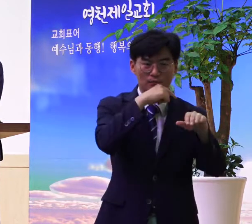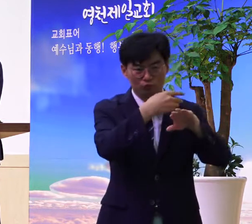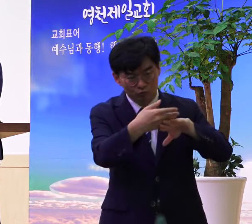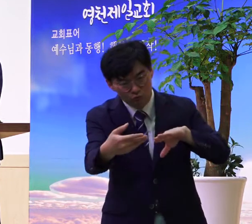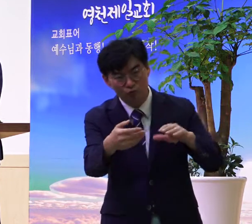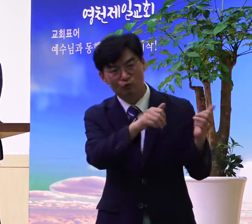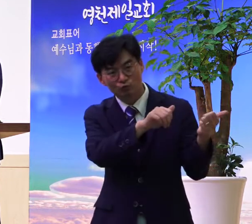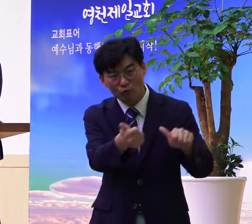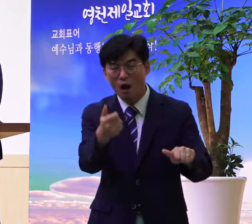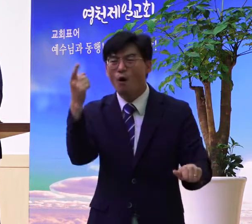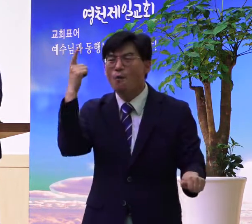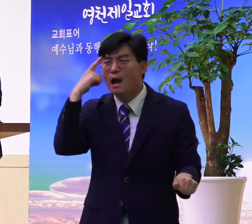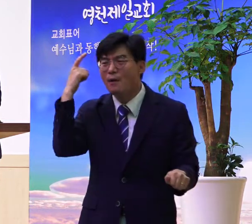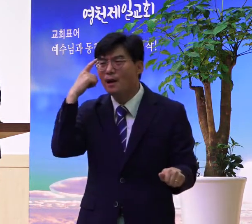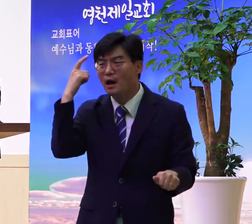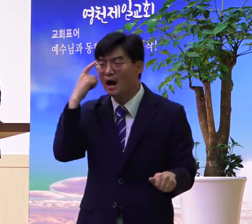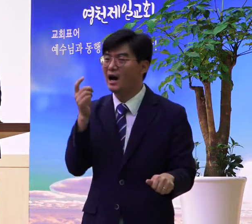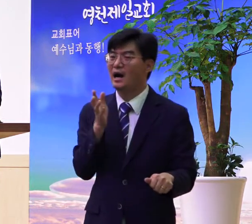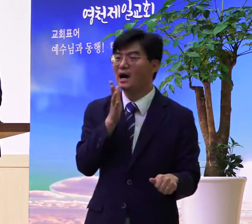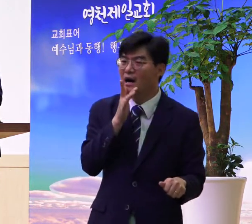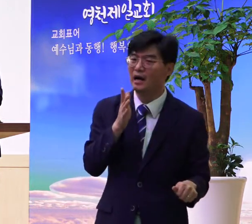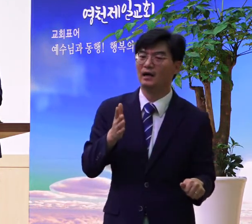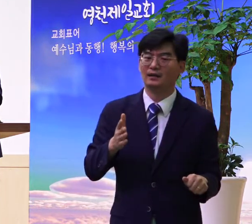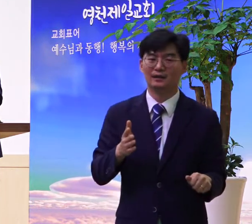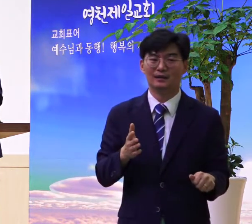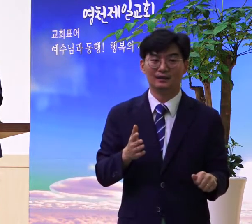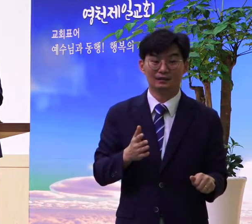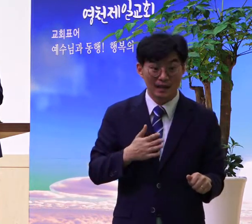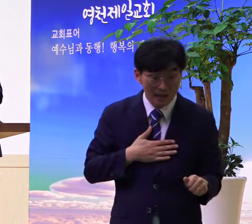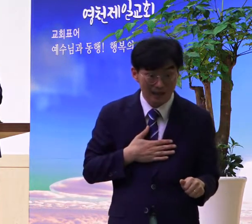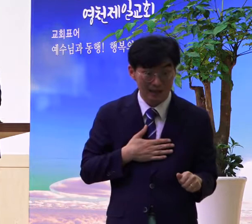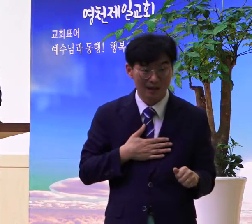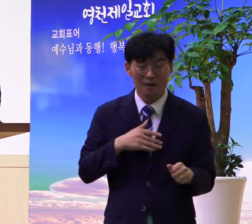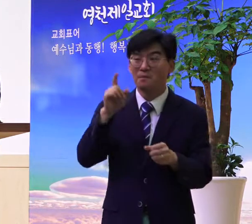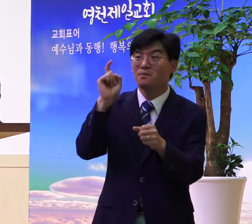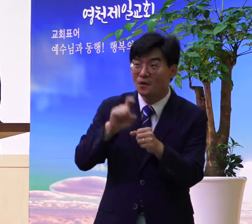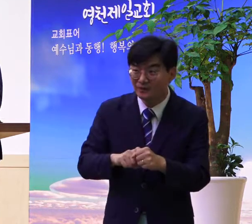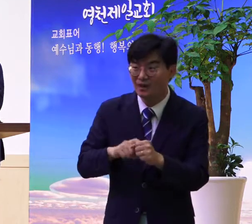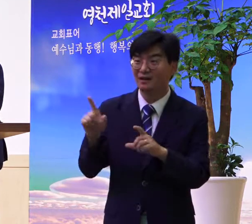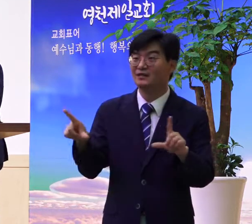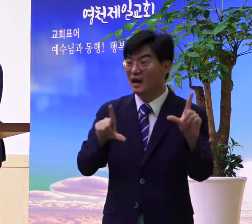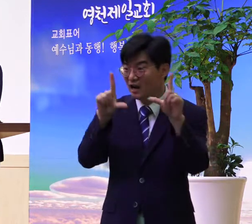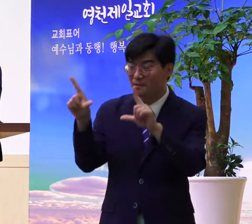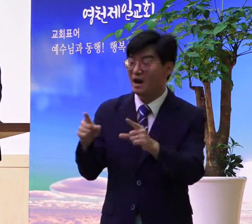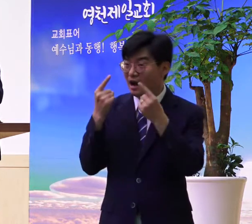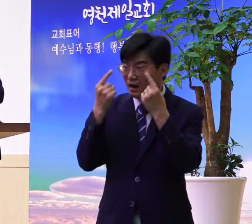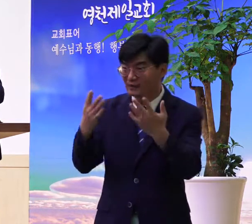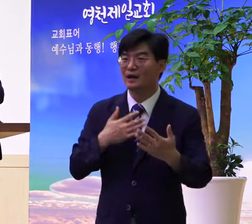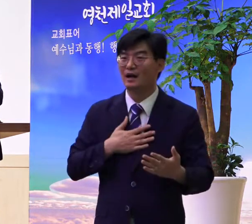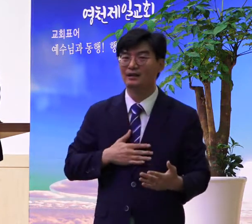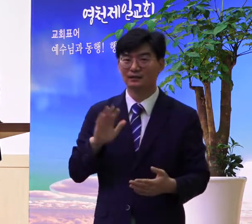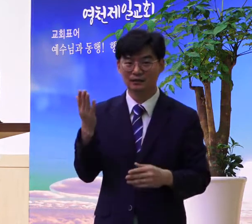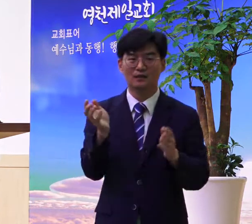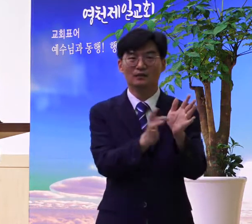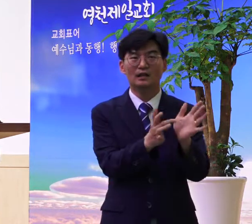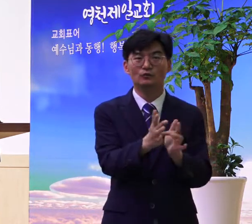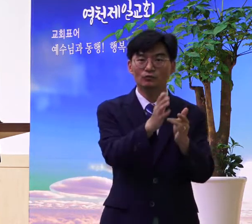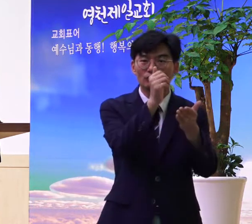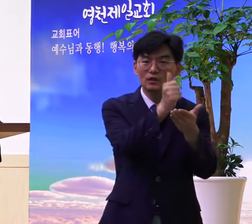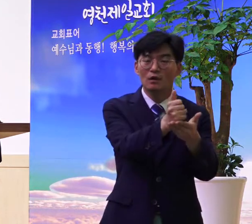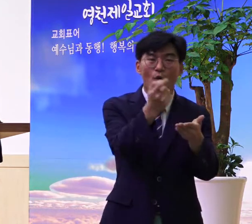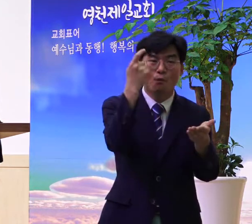쏟으시고 생명을 내어주시면서 예수님이 먼저 바울을 위한, 우리를 위한 희생 제물이 되셨다